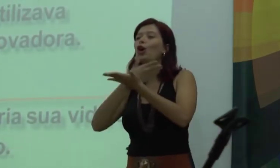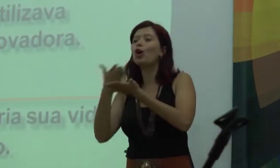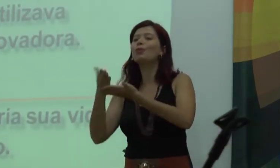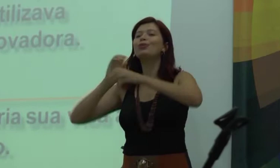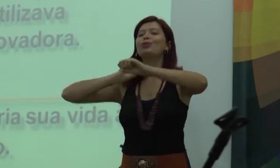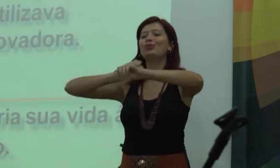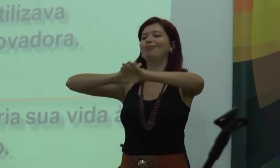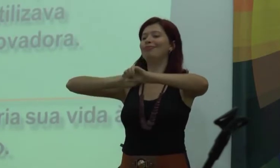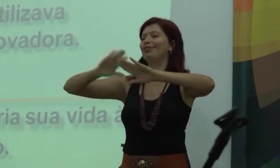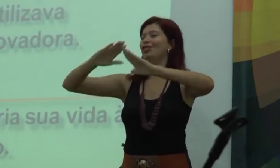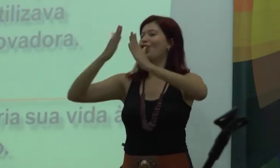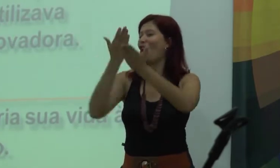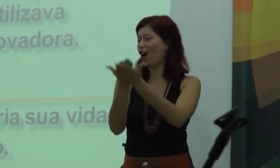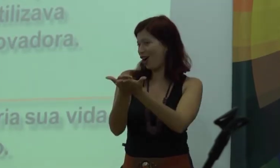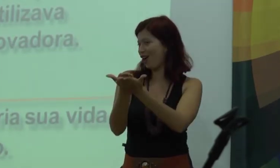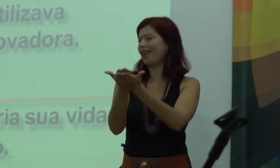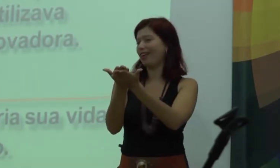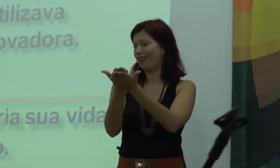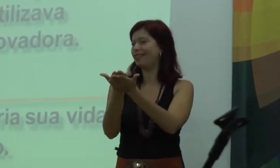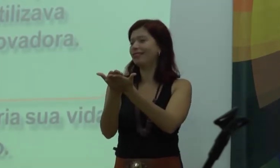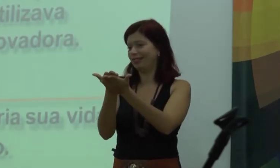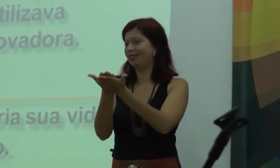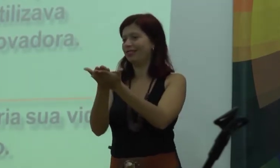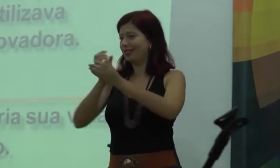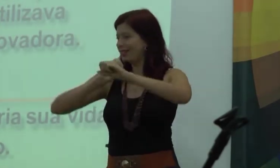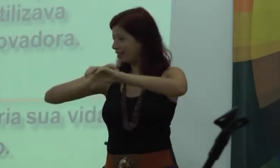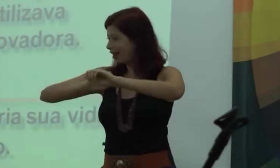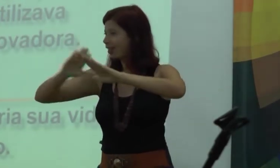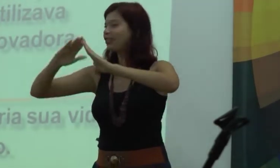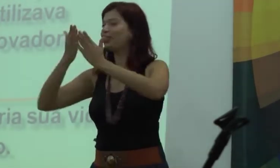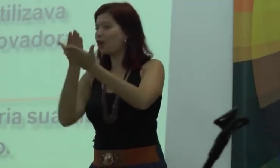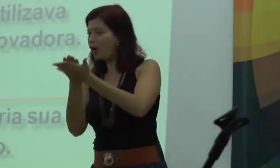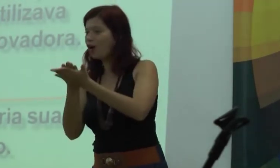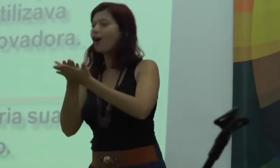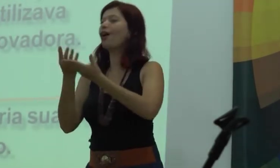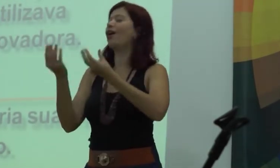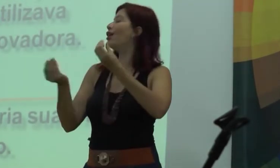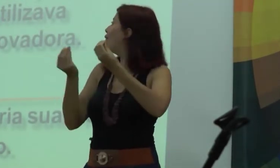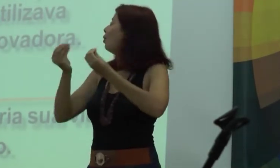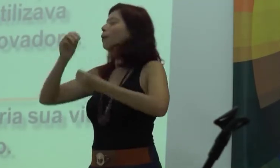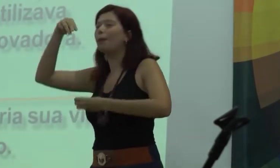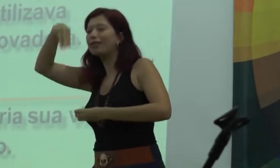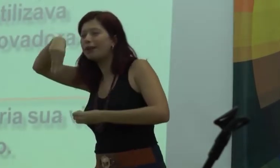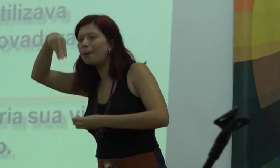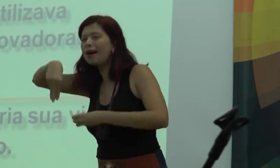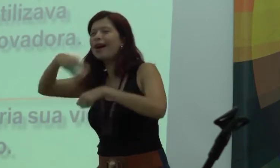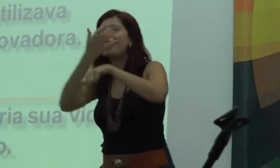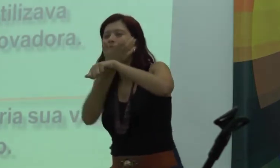1825, ele começou então a ensinar na escola do primeiro grau.